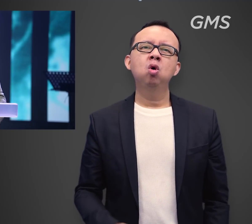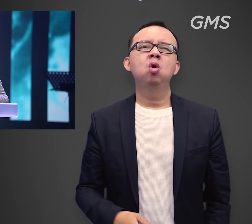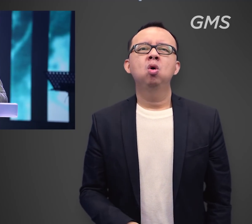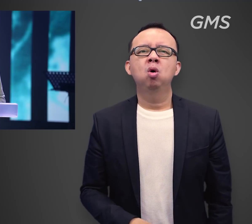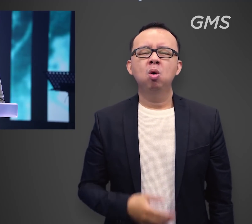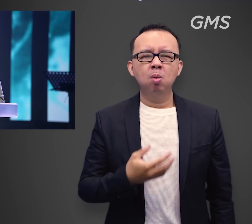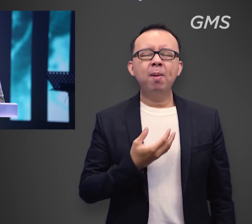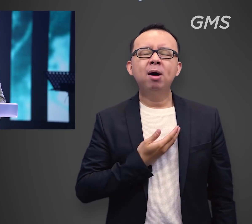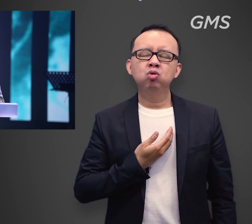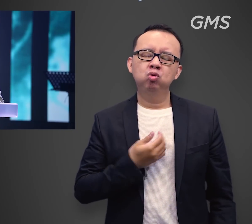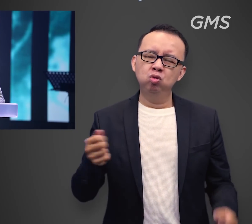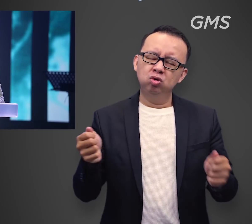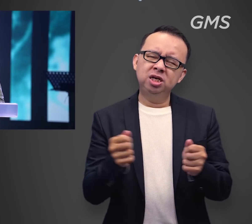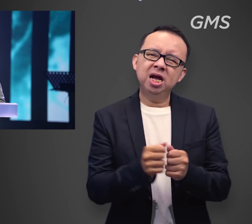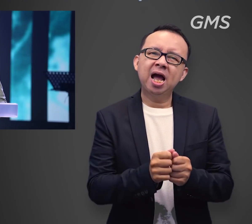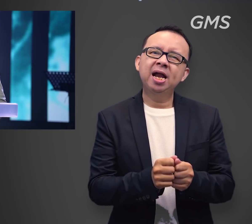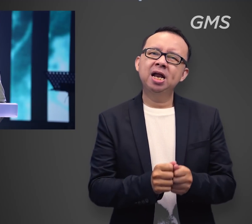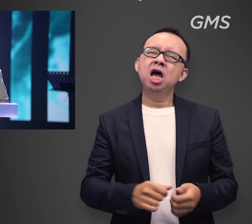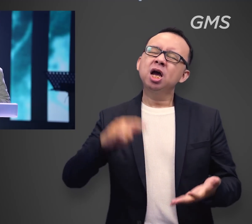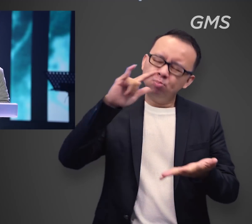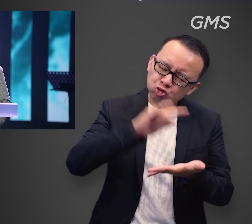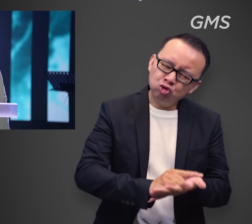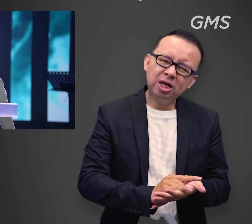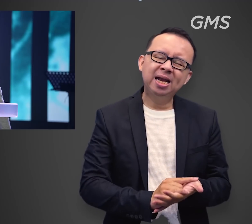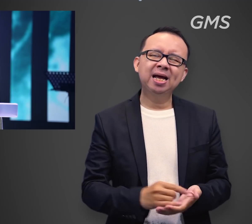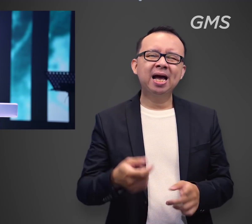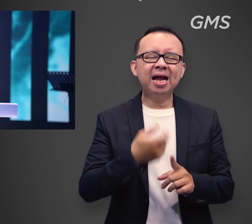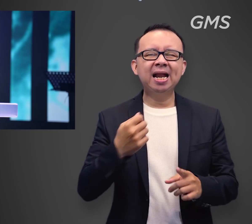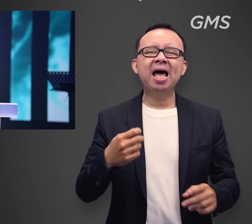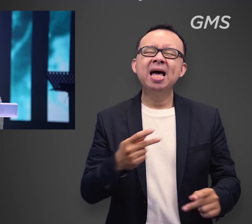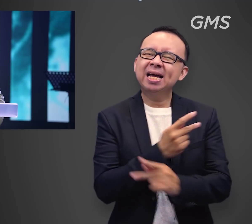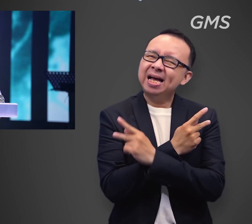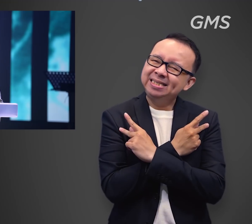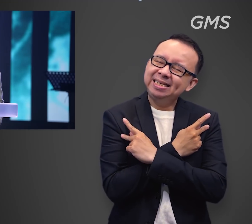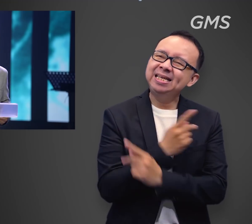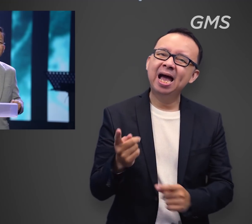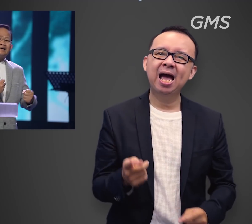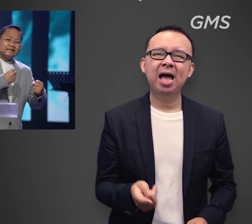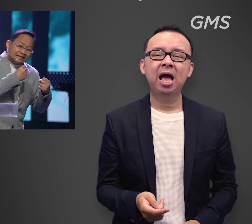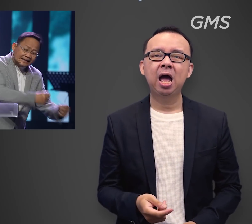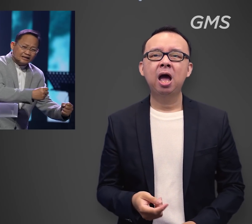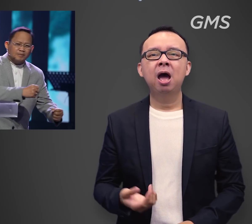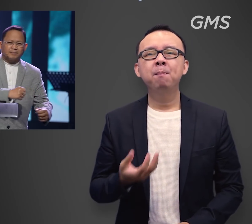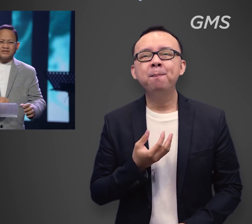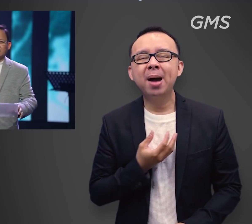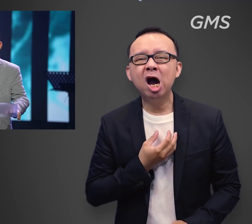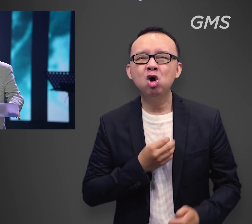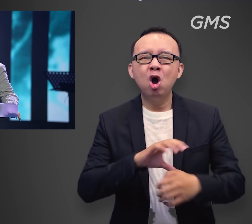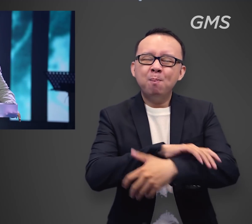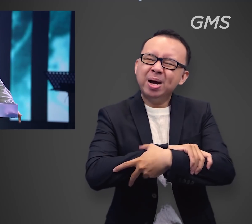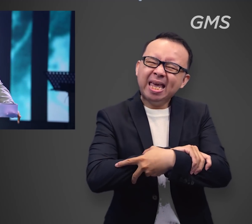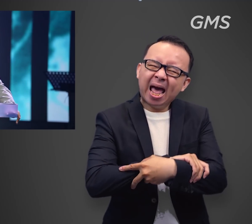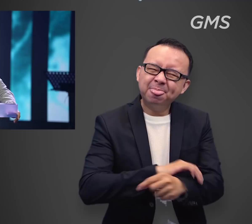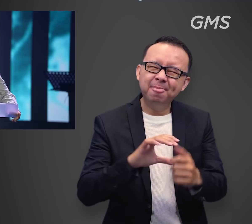dengan keputusan yang keluar dari kasih-Nya buat kita. Apa itu? Dia mengikatkan diri kepada